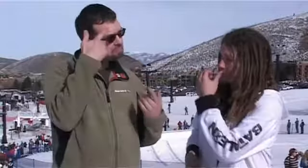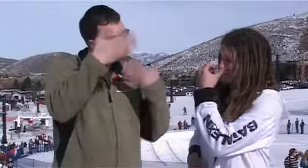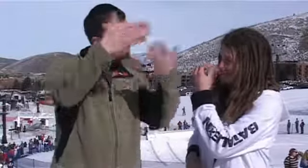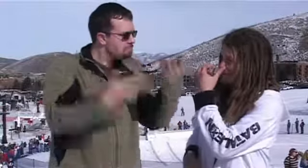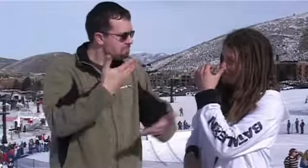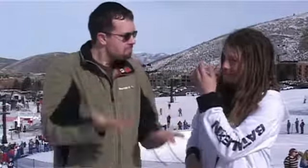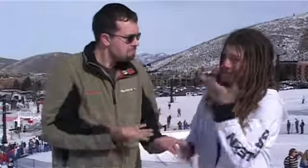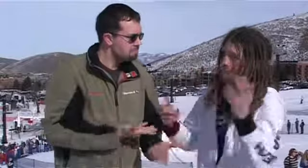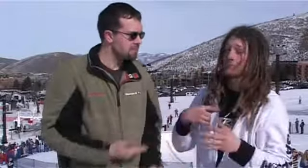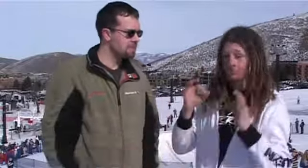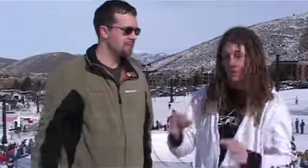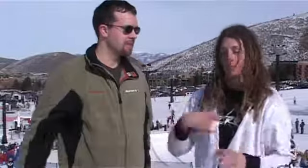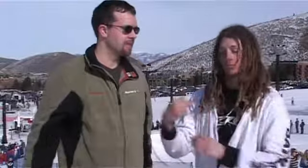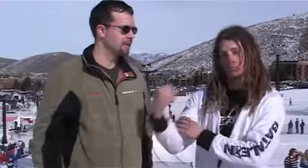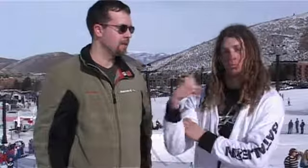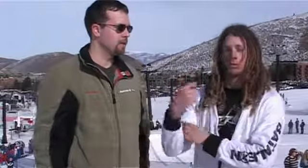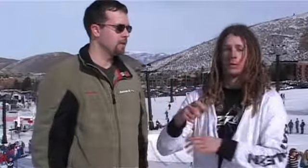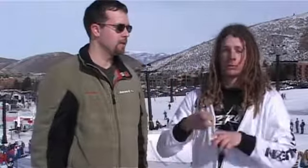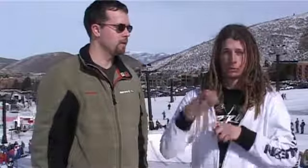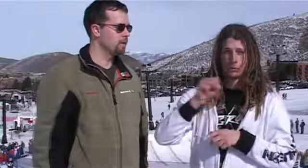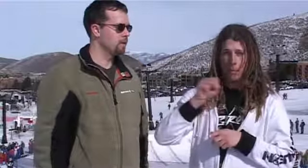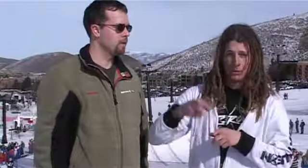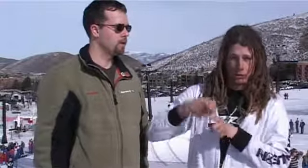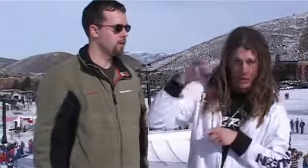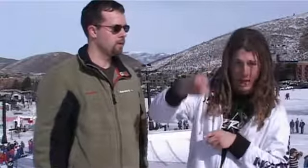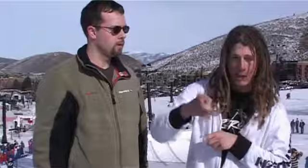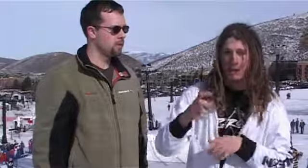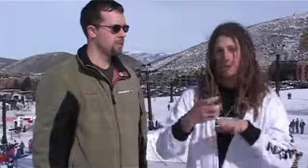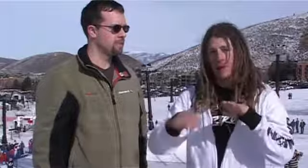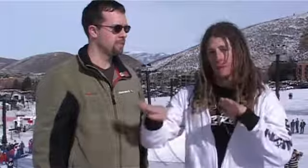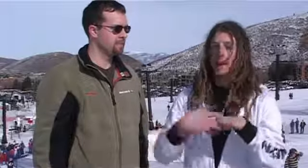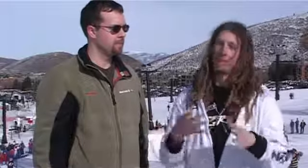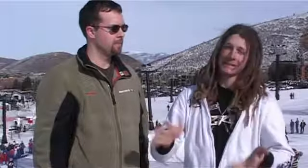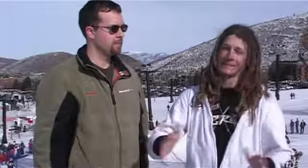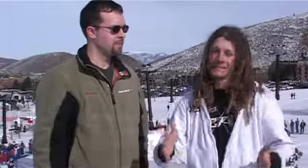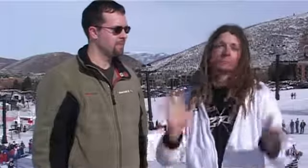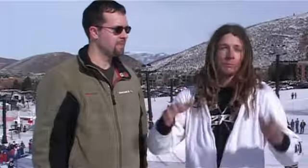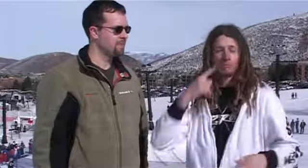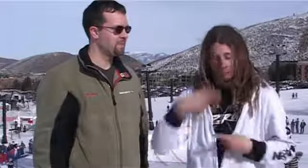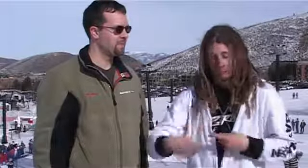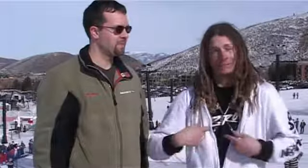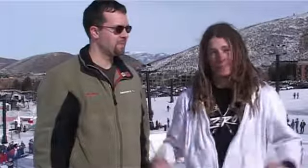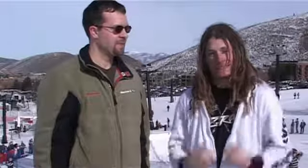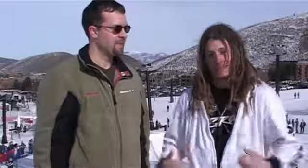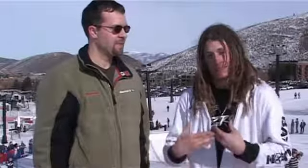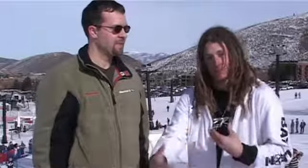Als nächstes steht die Halfpipe bevor. Wie siehst du das? Also ich bin sicher Slopestyle und Halfpipe okay,